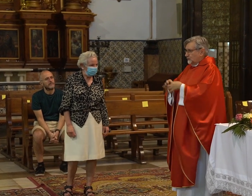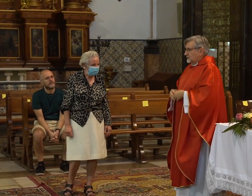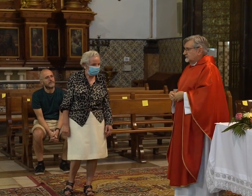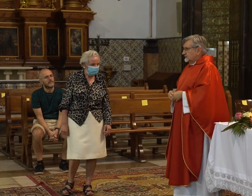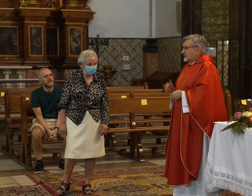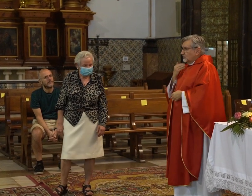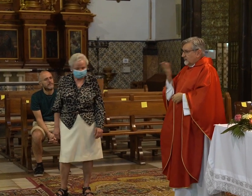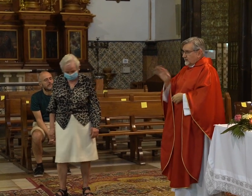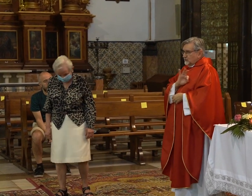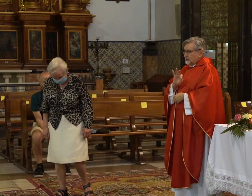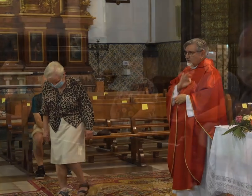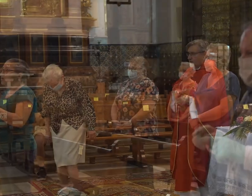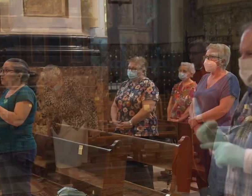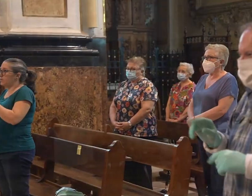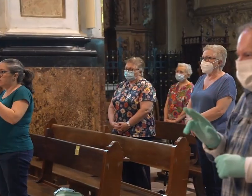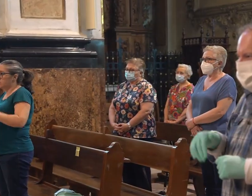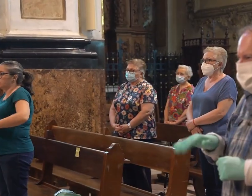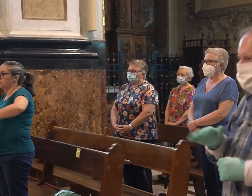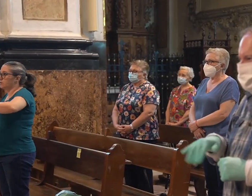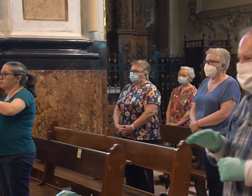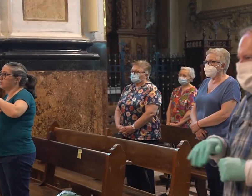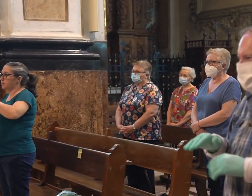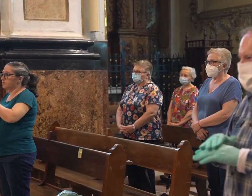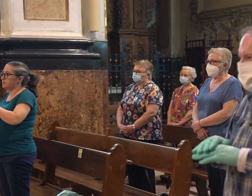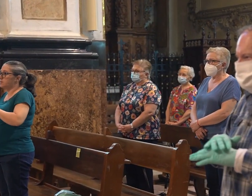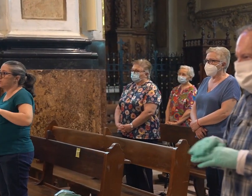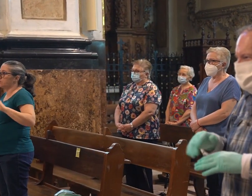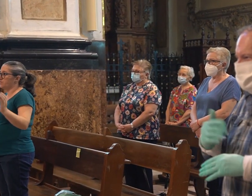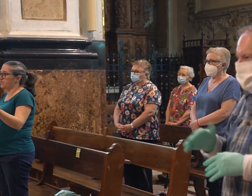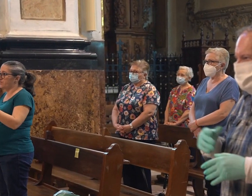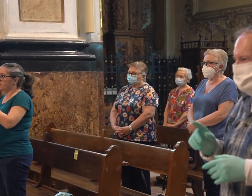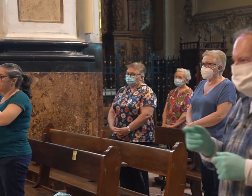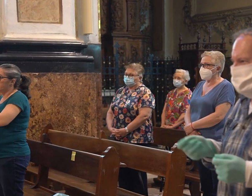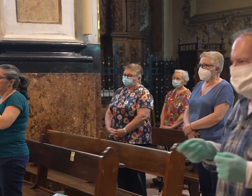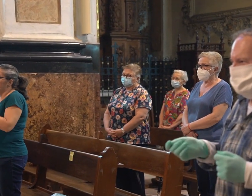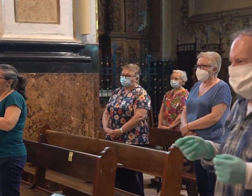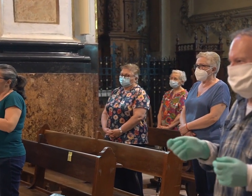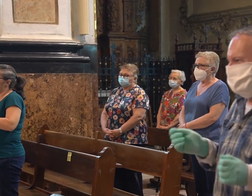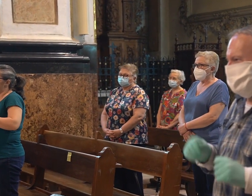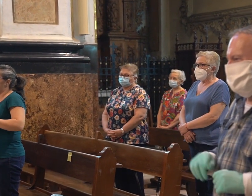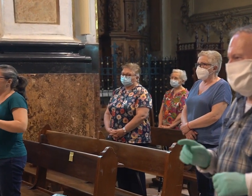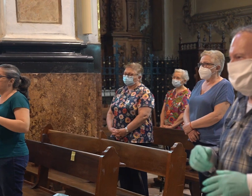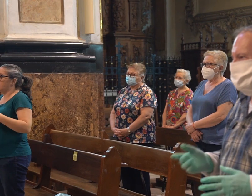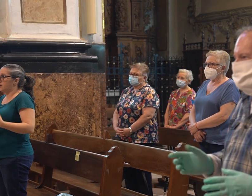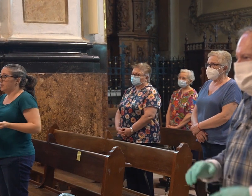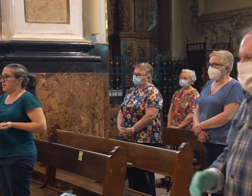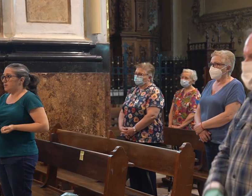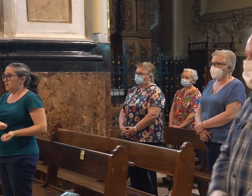pequeña que aparecía en pantalla unas retransmisiones que ya han sido canceladas ya que todas las personas vinculadas a la pastoral del sordo